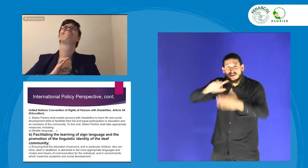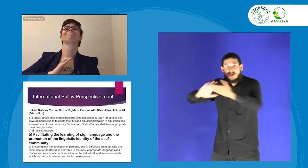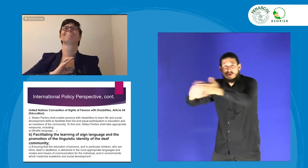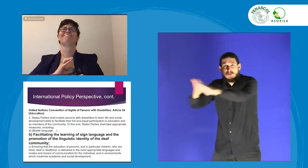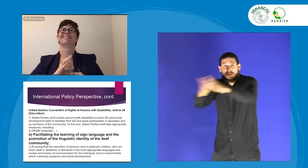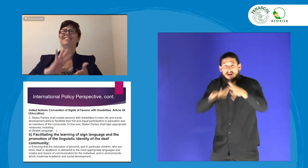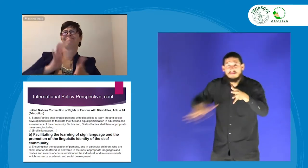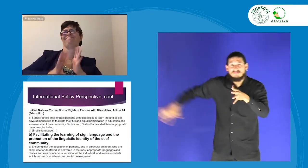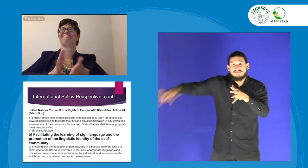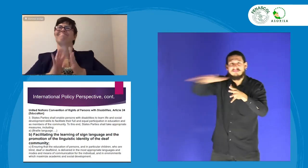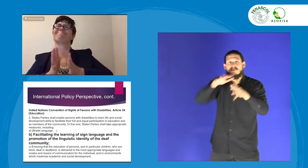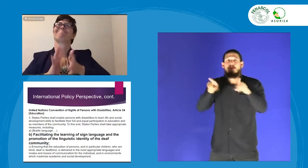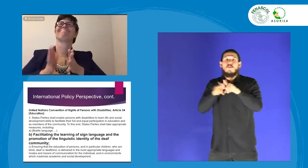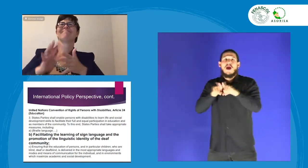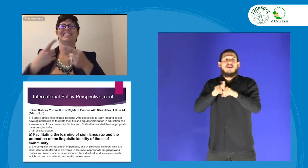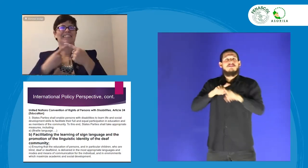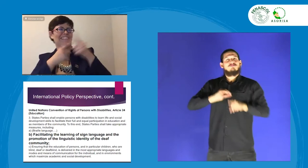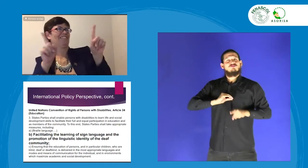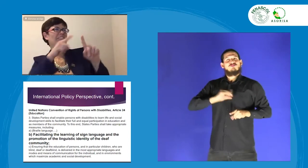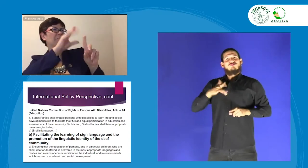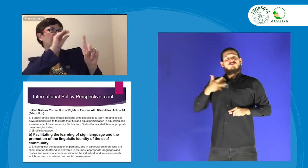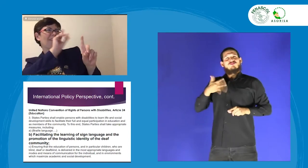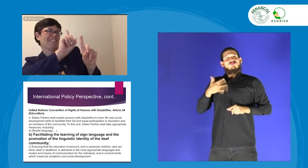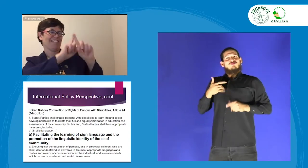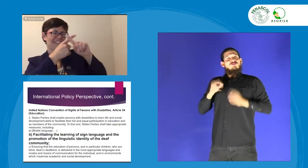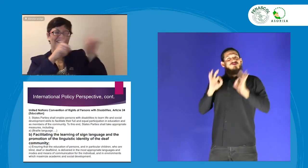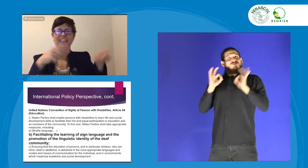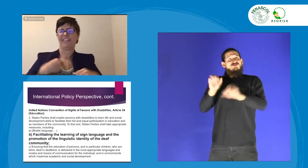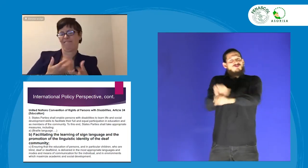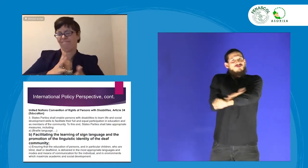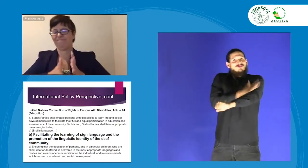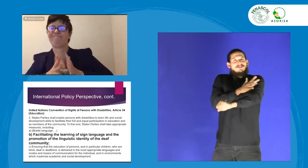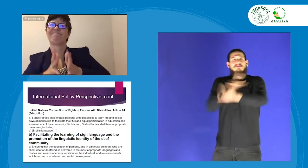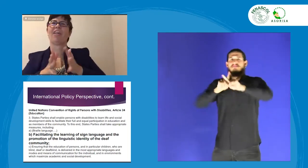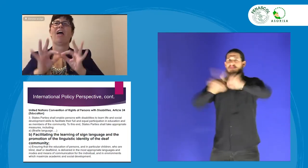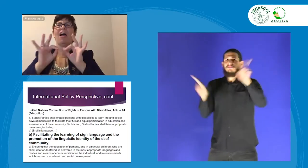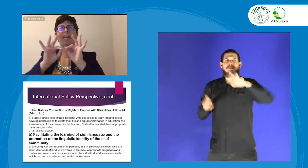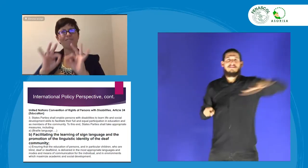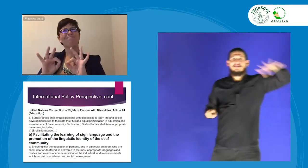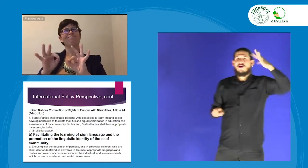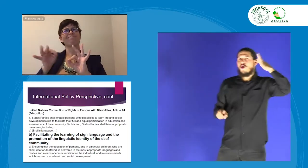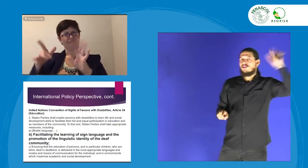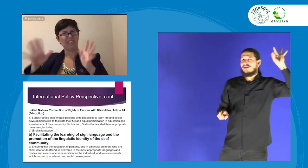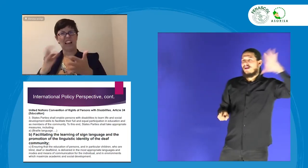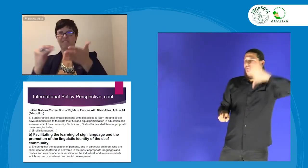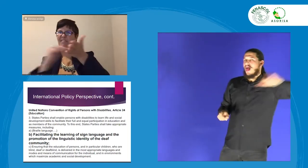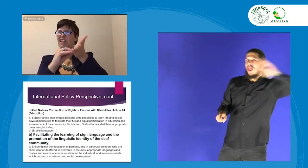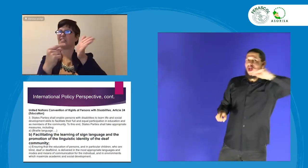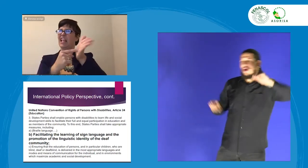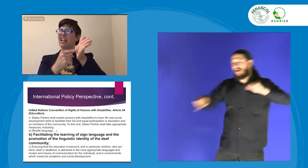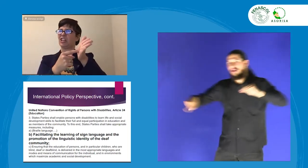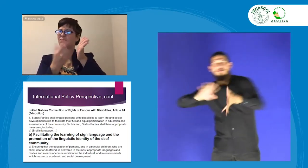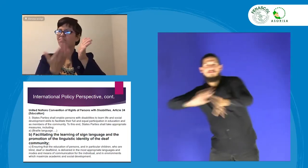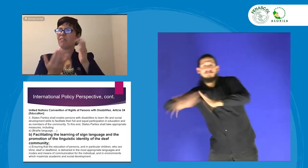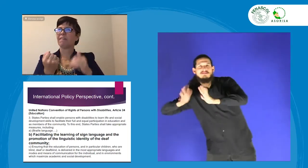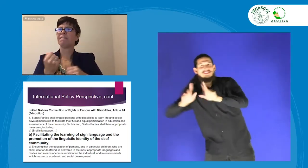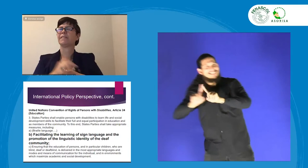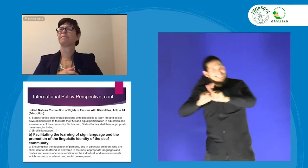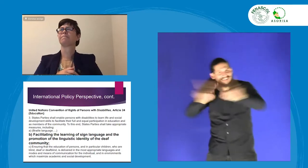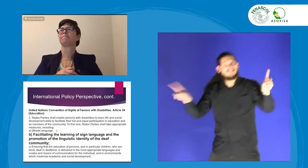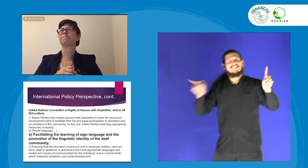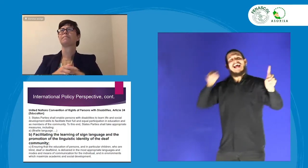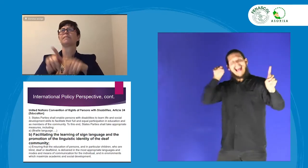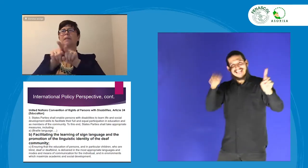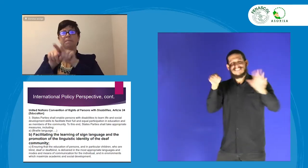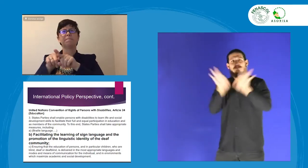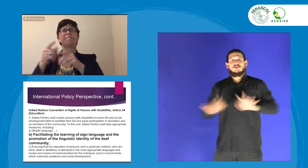sorda pueda tener su identidad, sentirse a gusto con la lengua de señas. Y eso es algo que dice allí